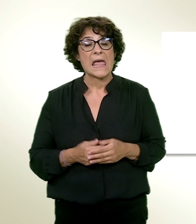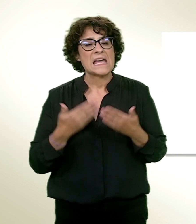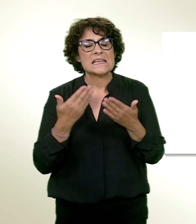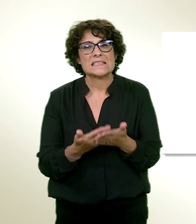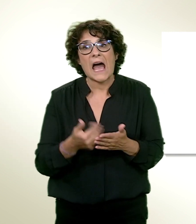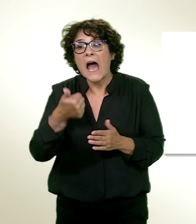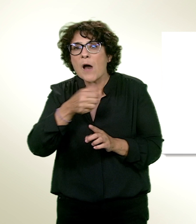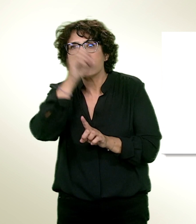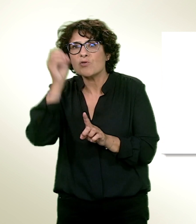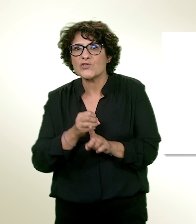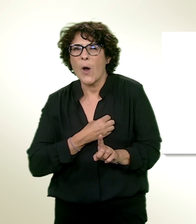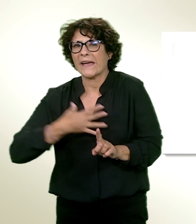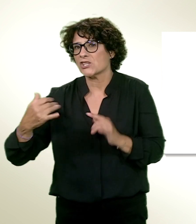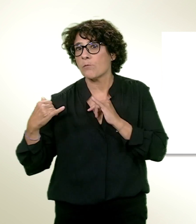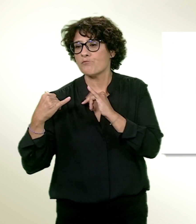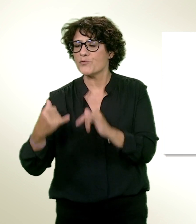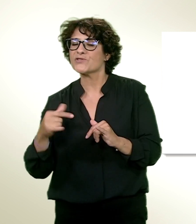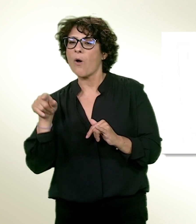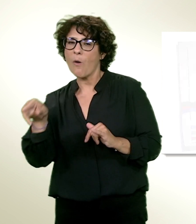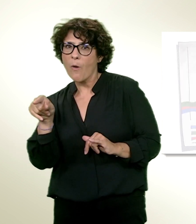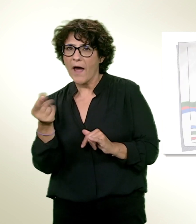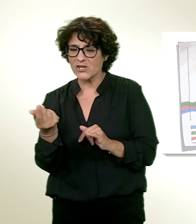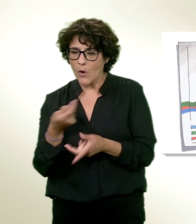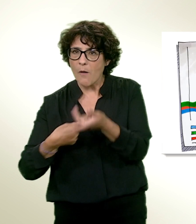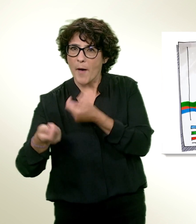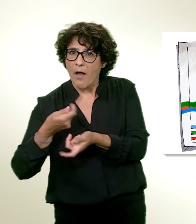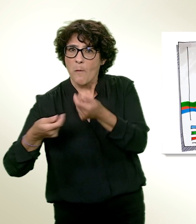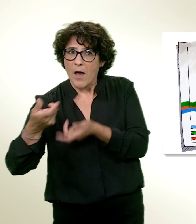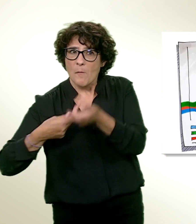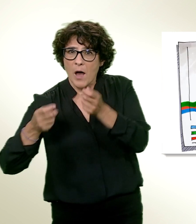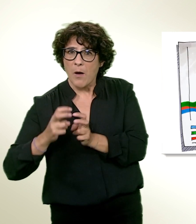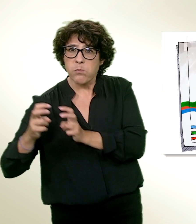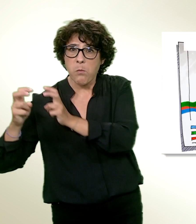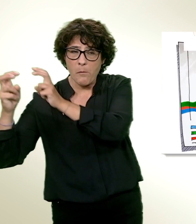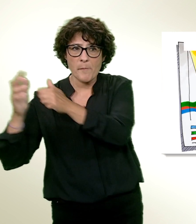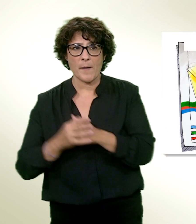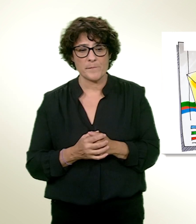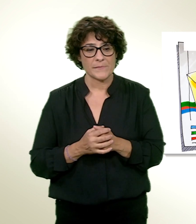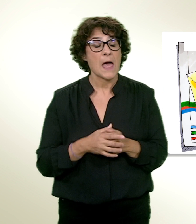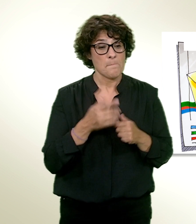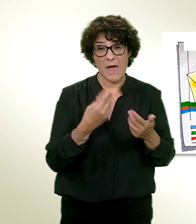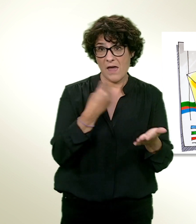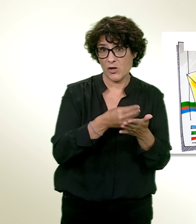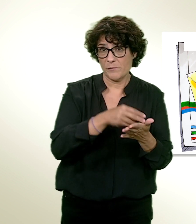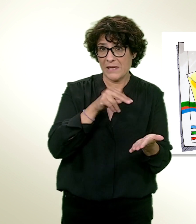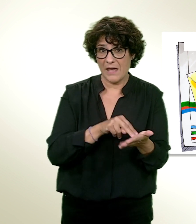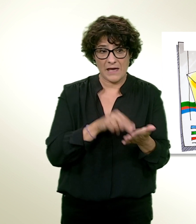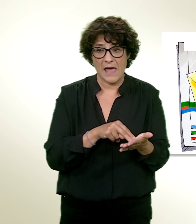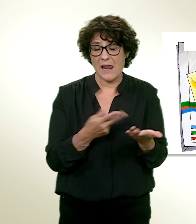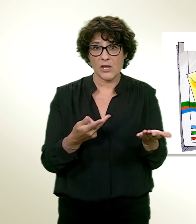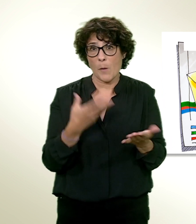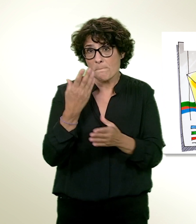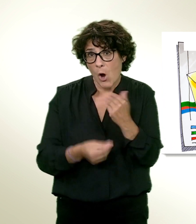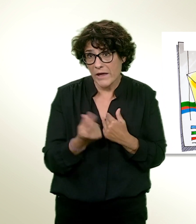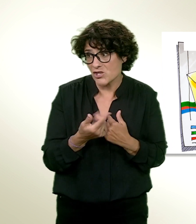le 1% le plus riche qui spécule avec l'argent. Cet argent manque dans l'économie réelle et fait défaut à la population qui travaille,